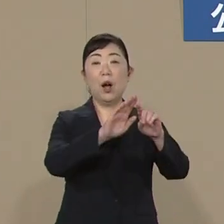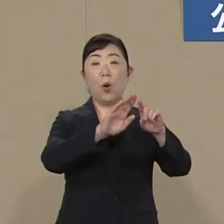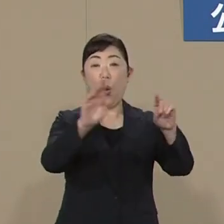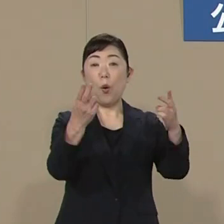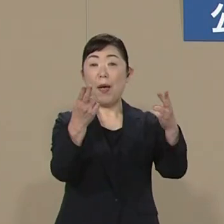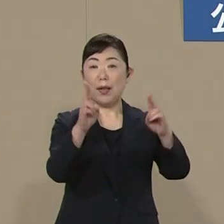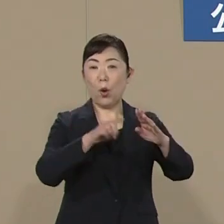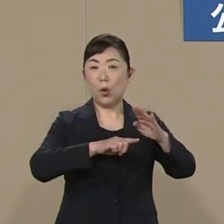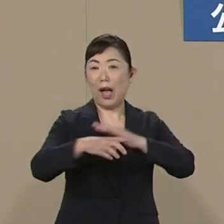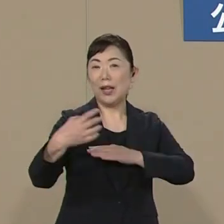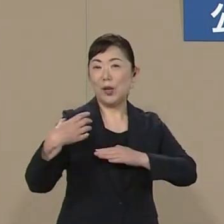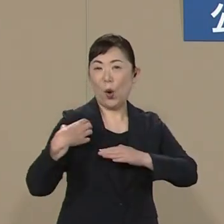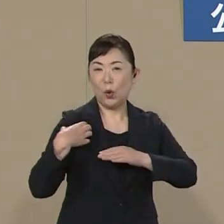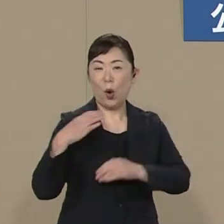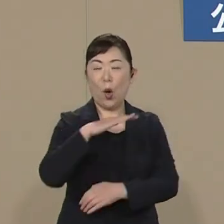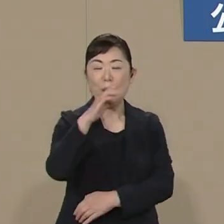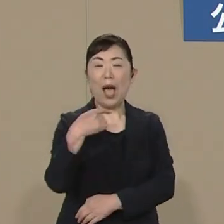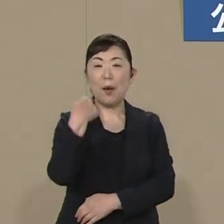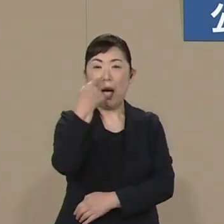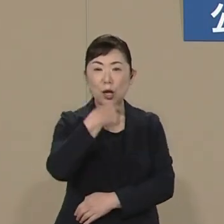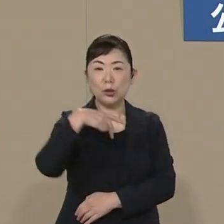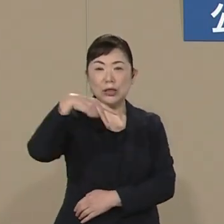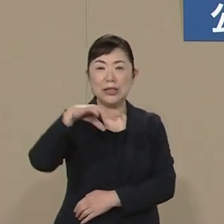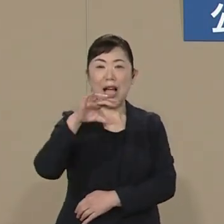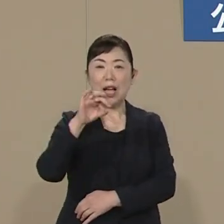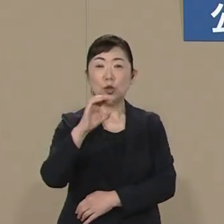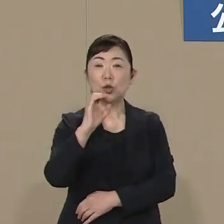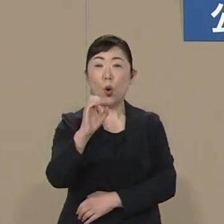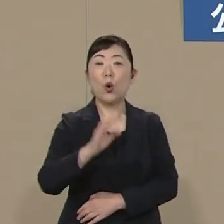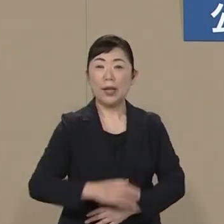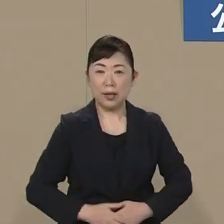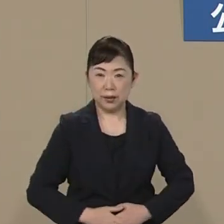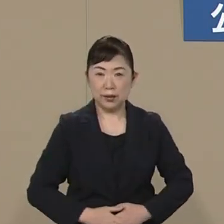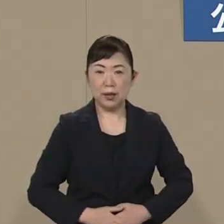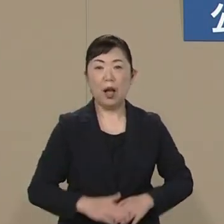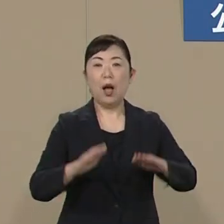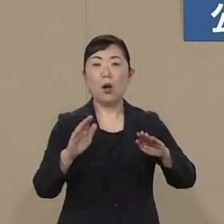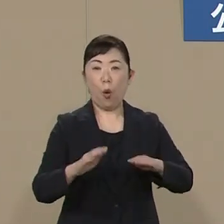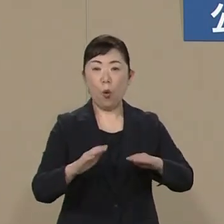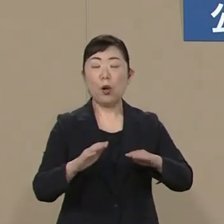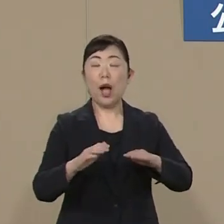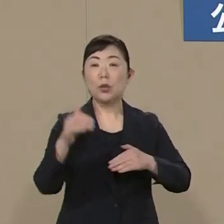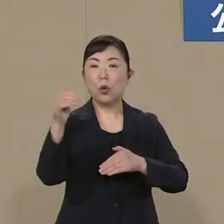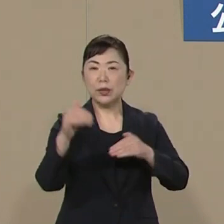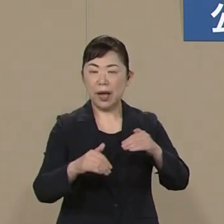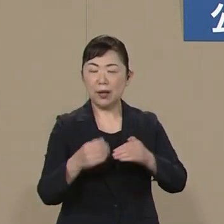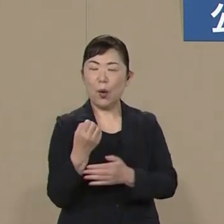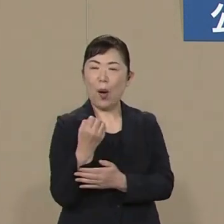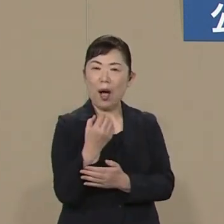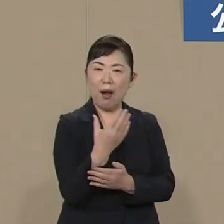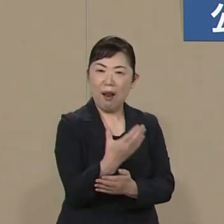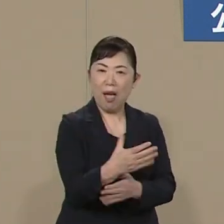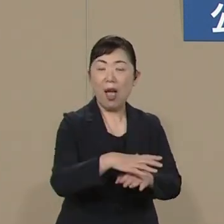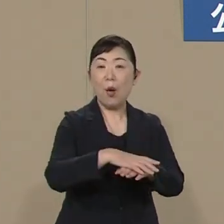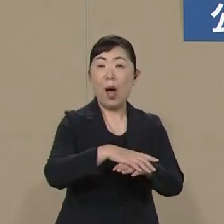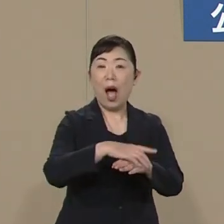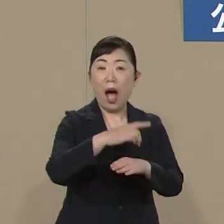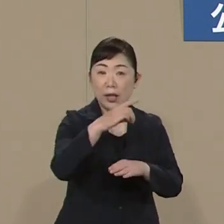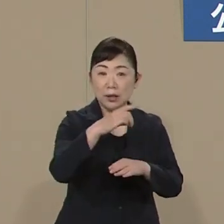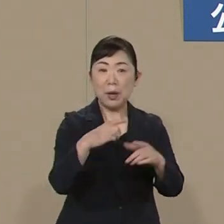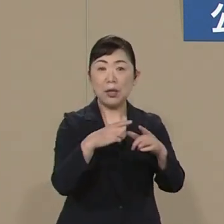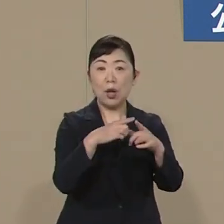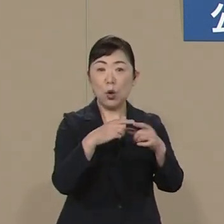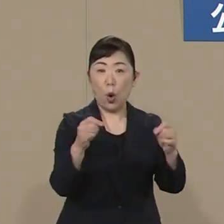公明党代表の山口那津男です今回の参院選は例1の時代になって初めて